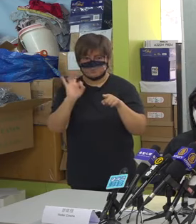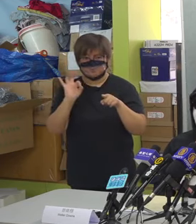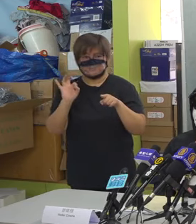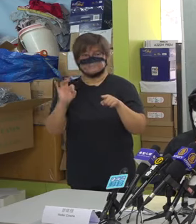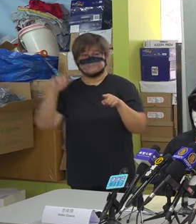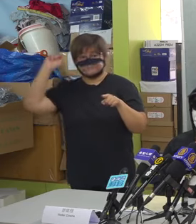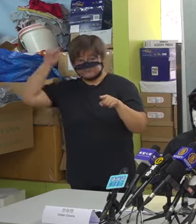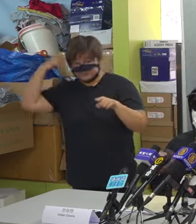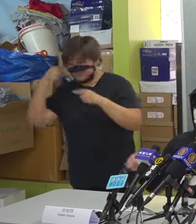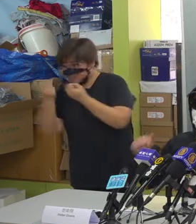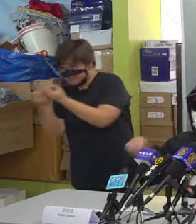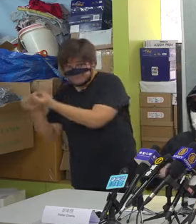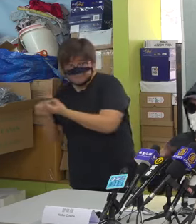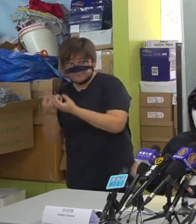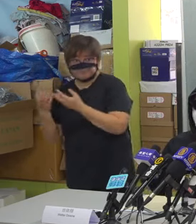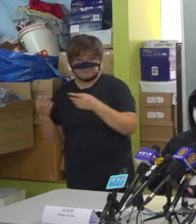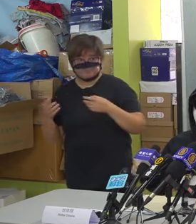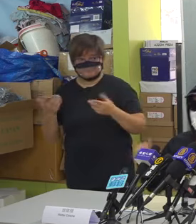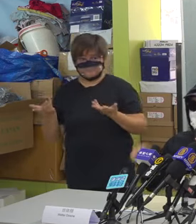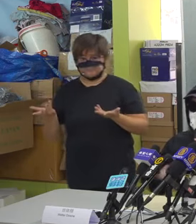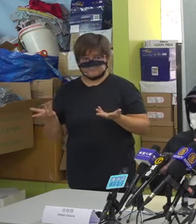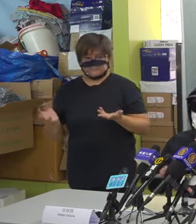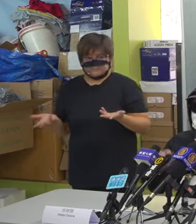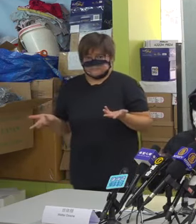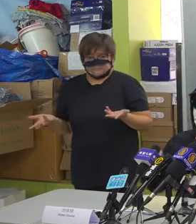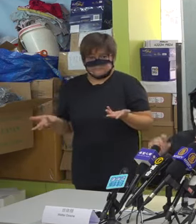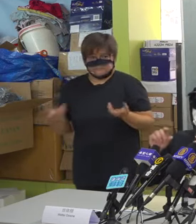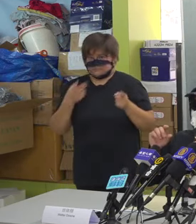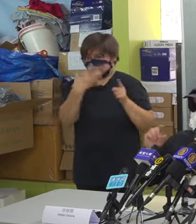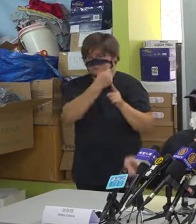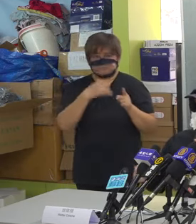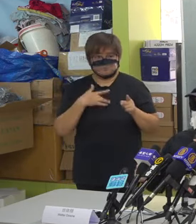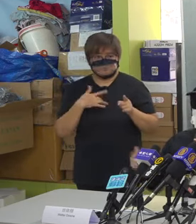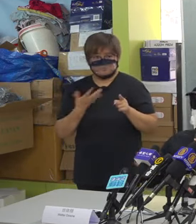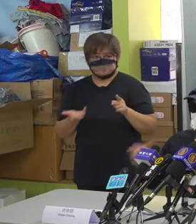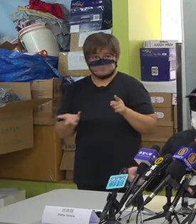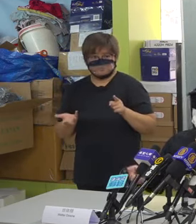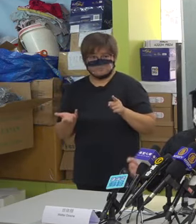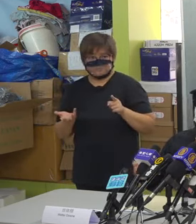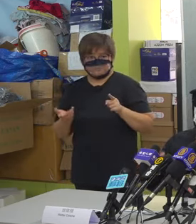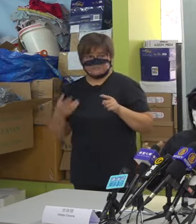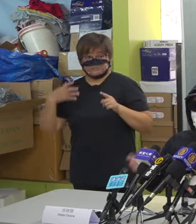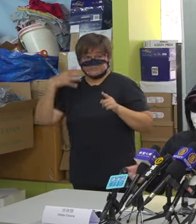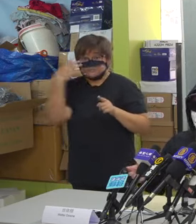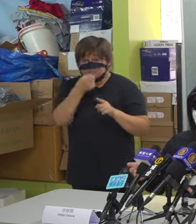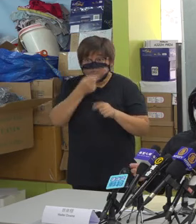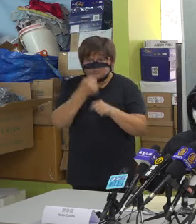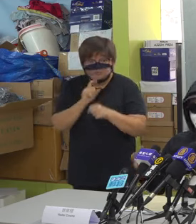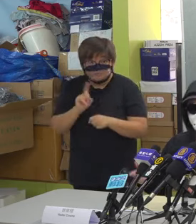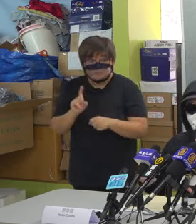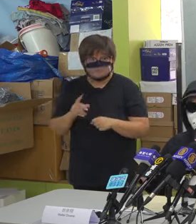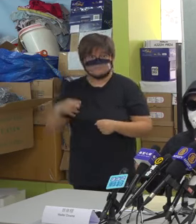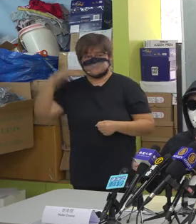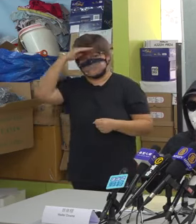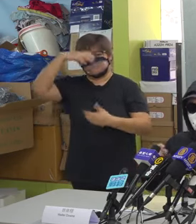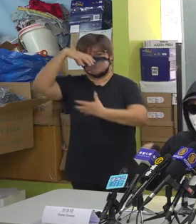調查的只能夠是警務處內部就警員作出的投訴去複核、去觀察、去調